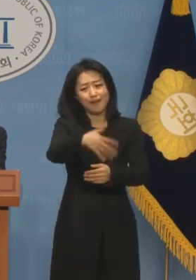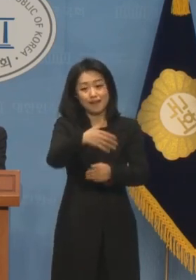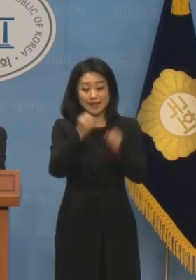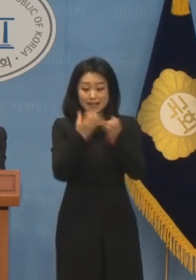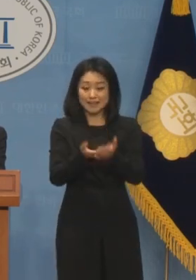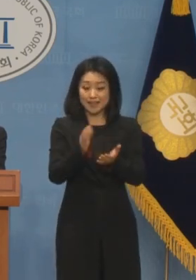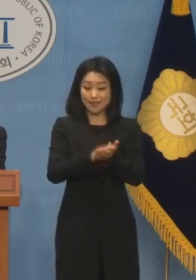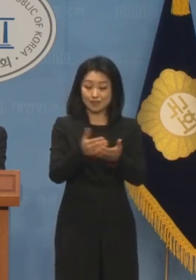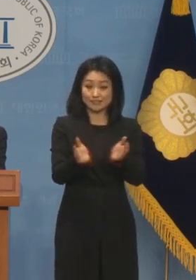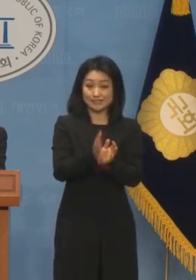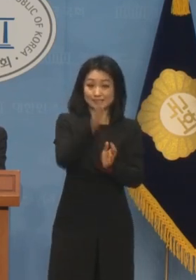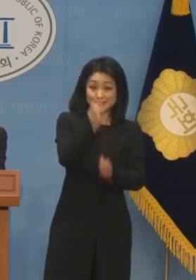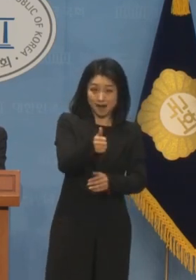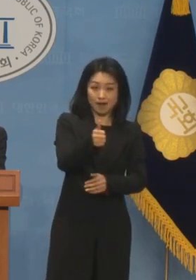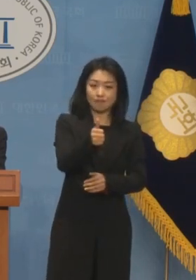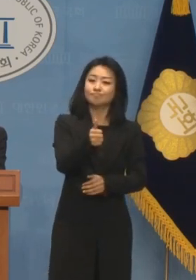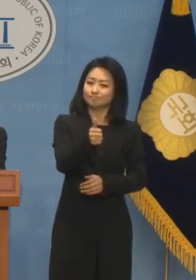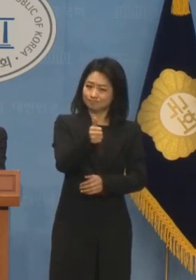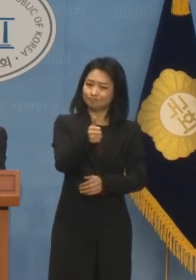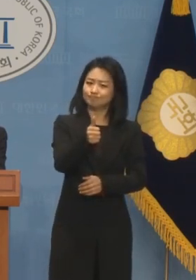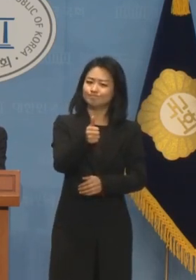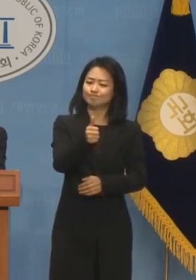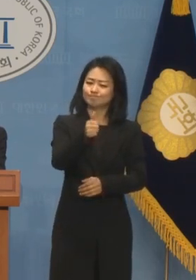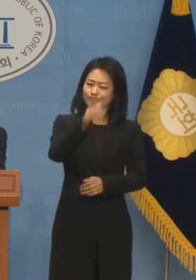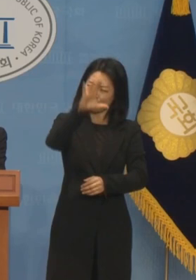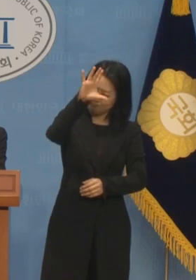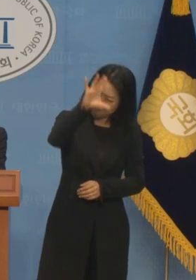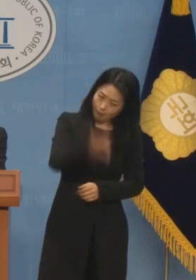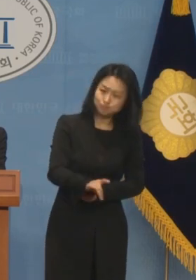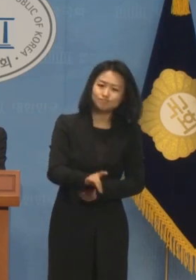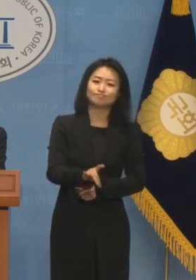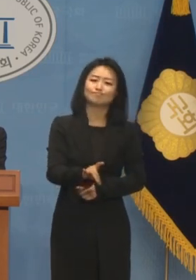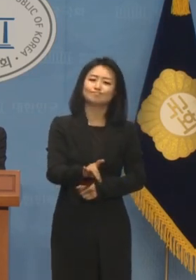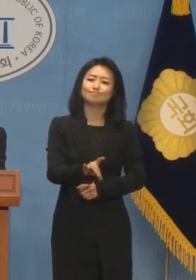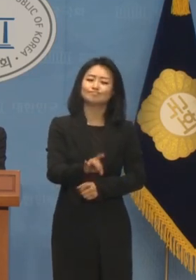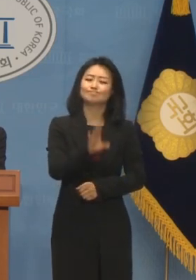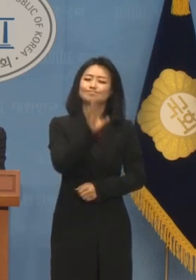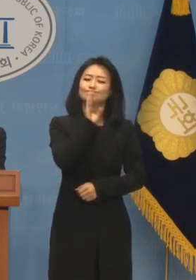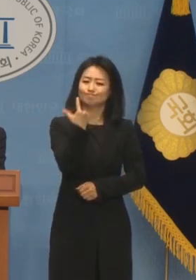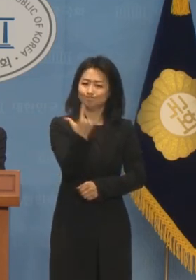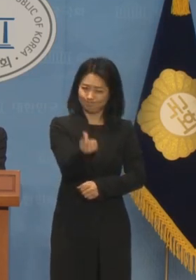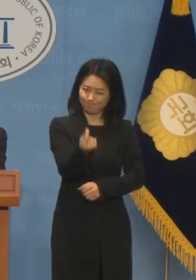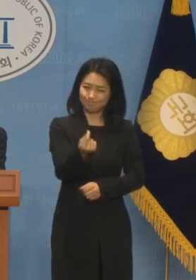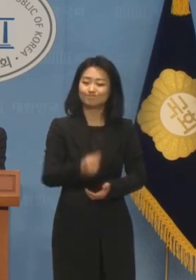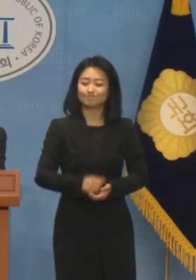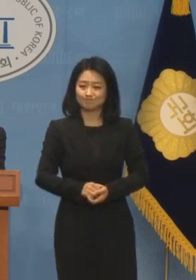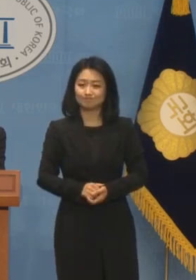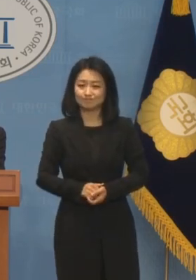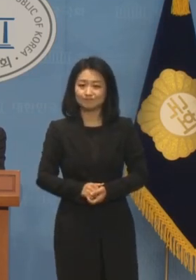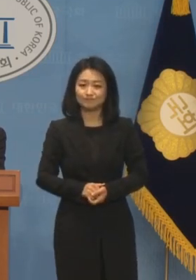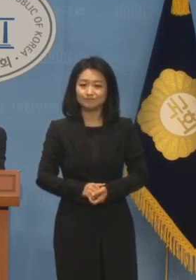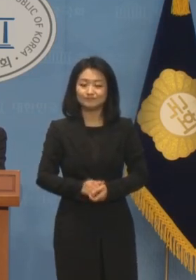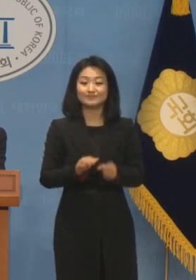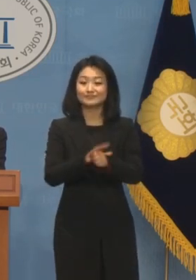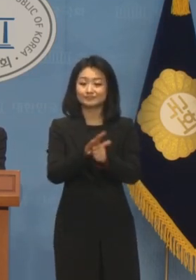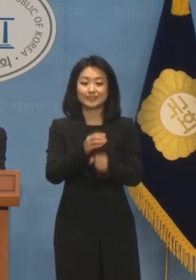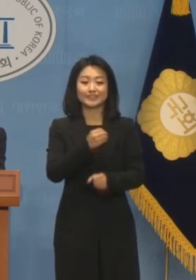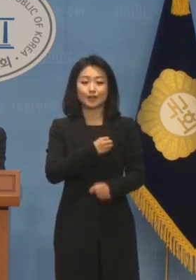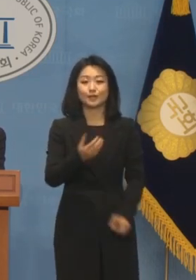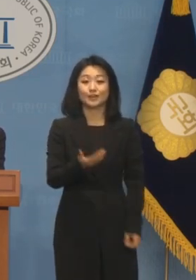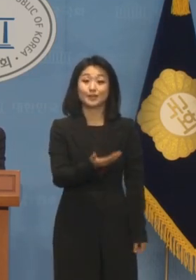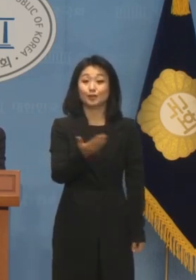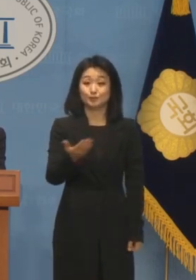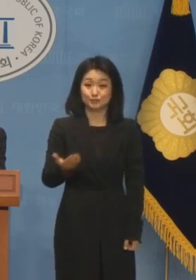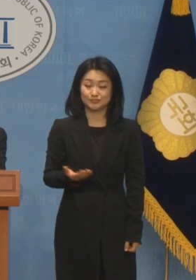개혁신당을 이끌 당대표로서 충분히 검증되었다고 생각합니다. 사랑하는 당원